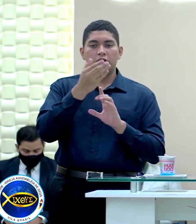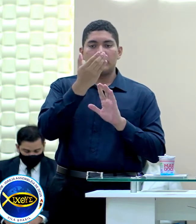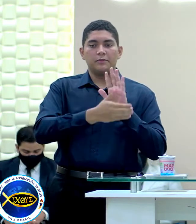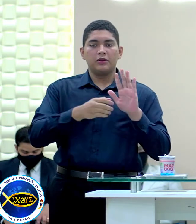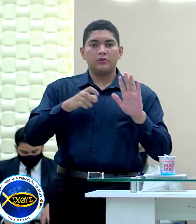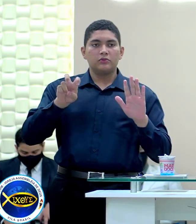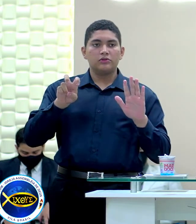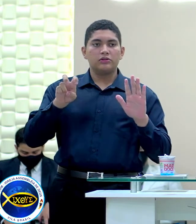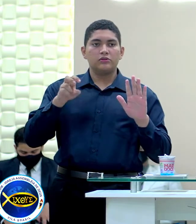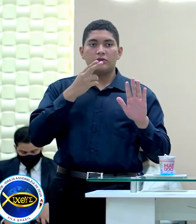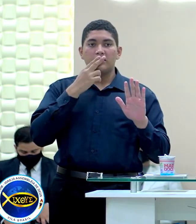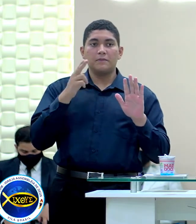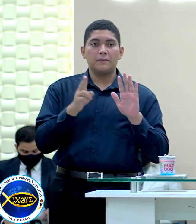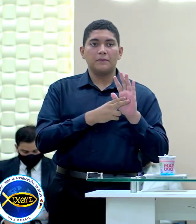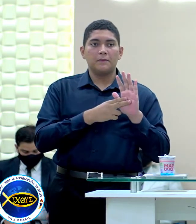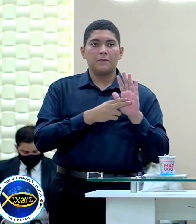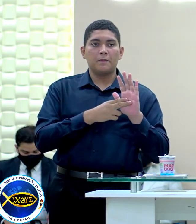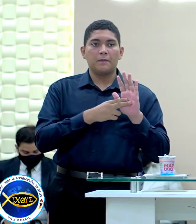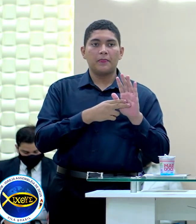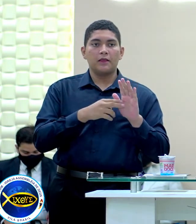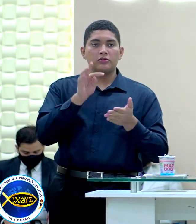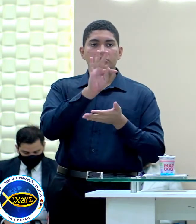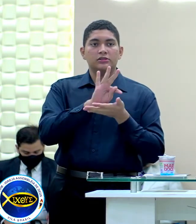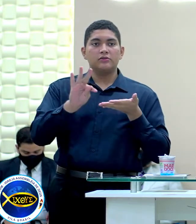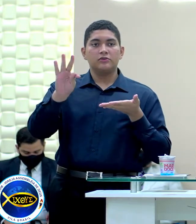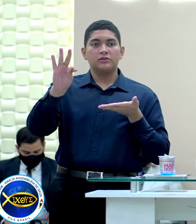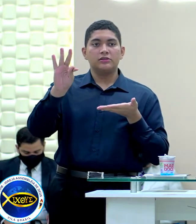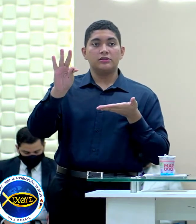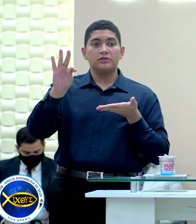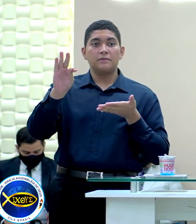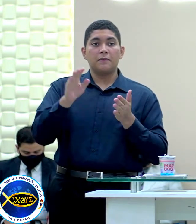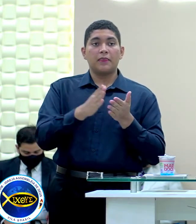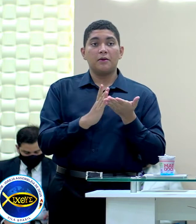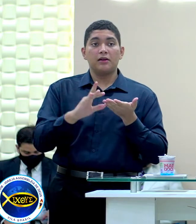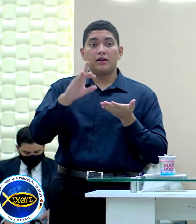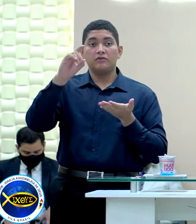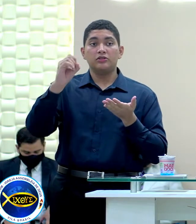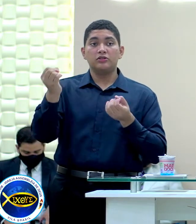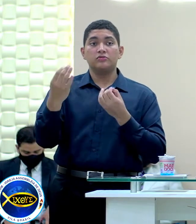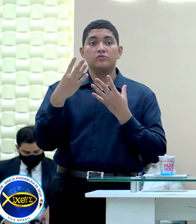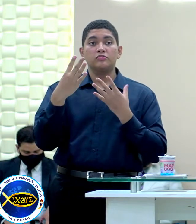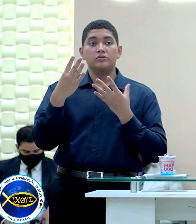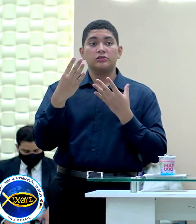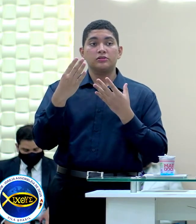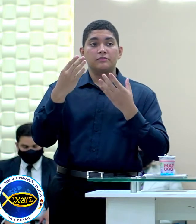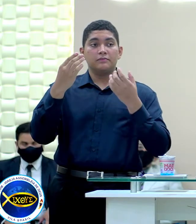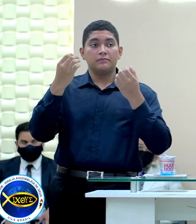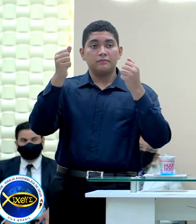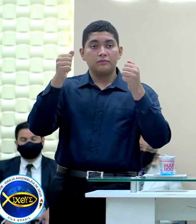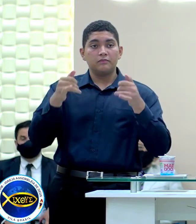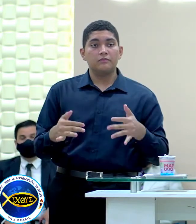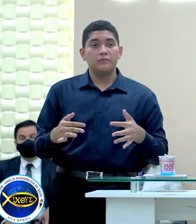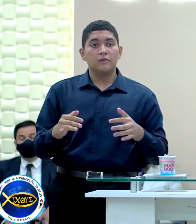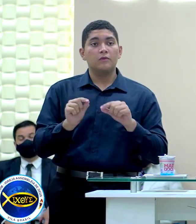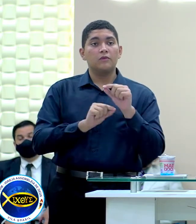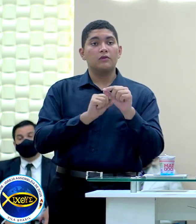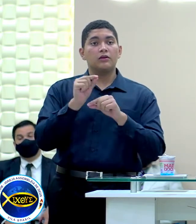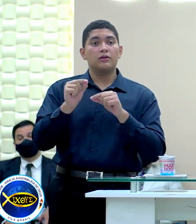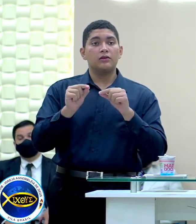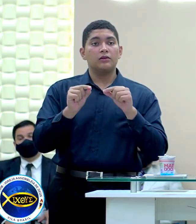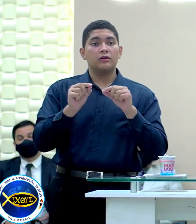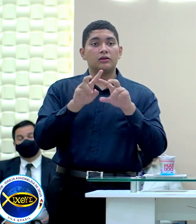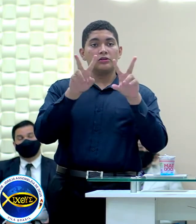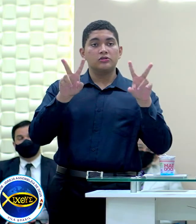primeira epístola aos Tessalonicenses, a palavra do Senhor nos diz que, com respeito aos tempos e